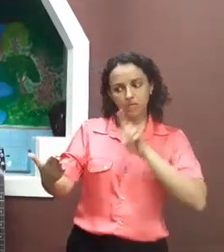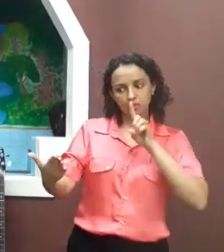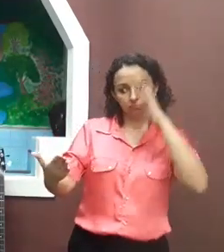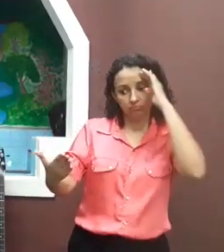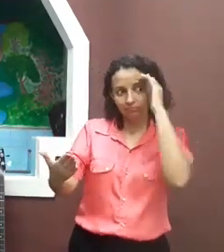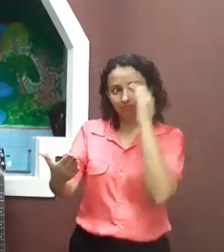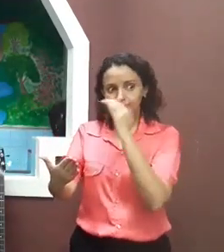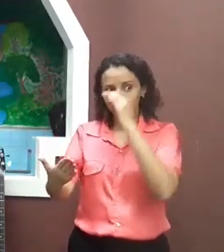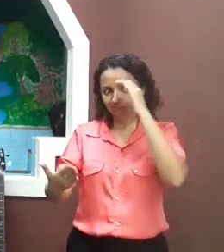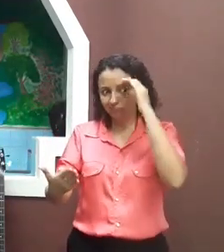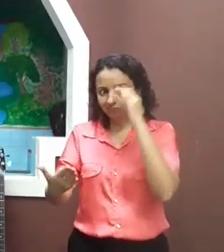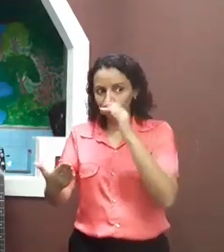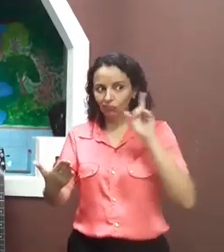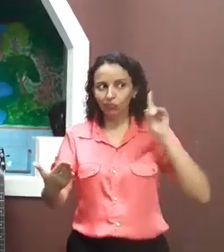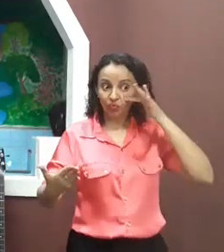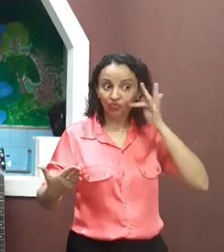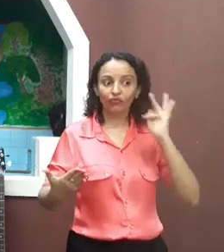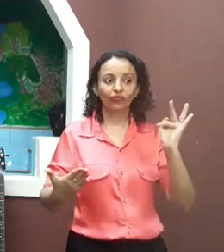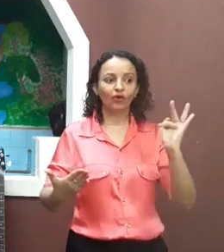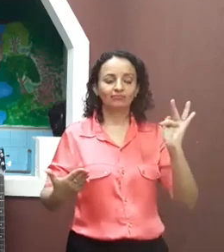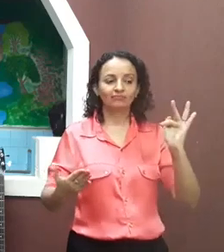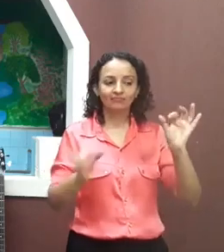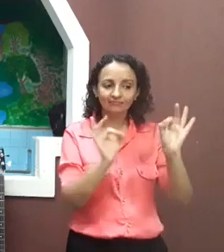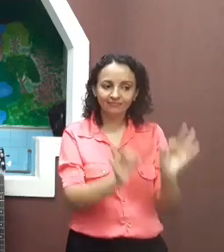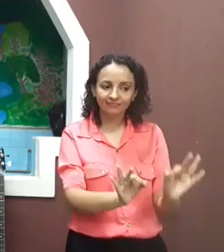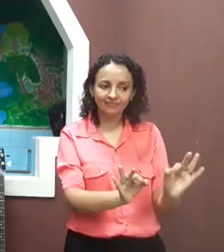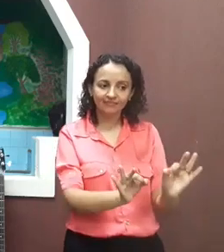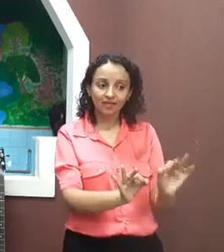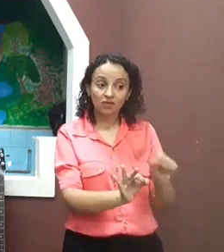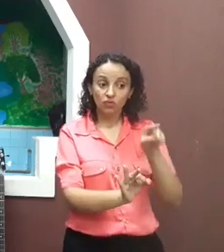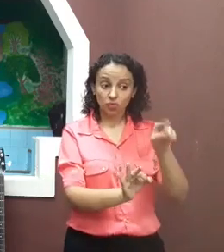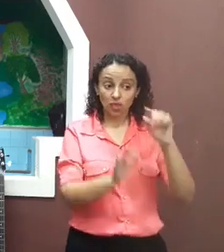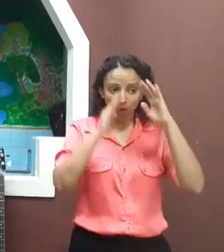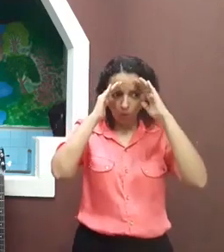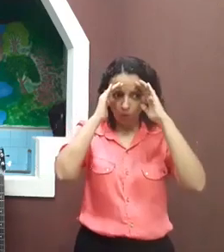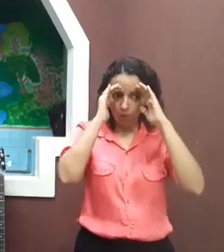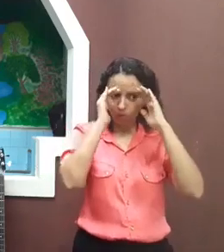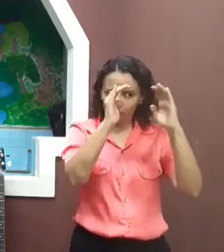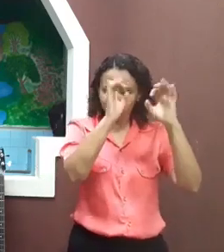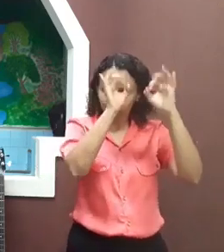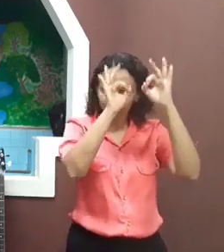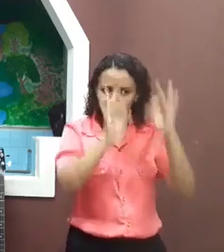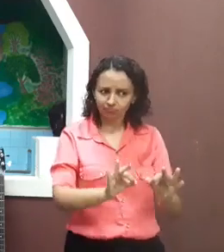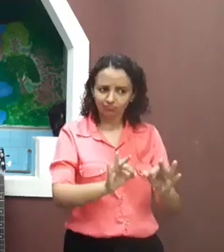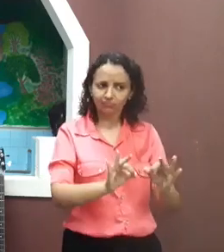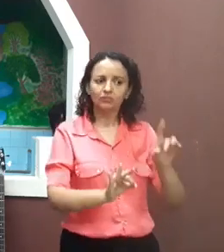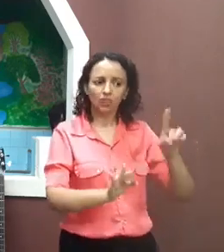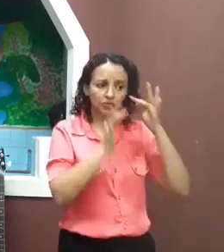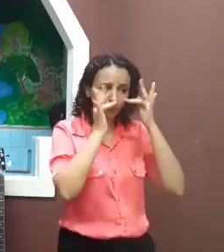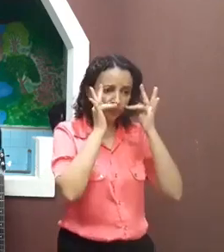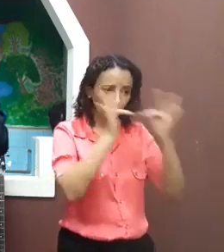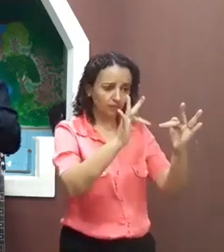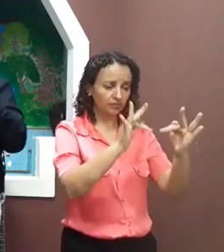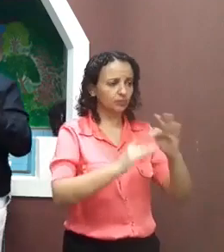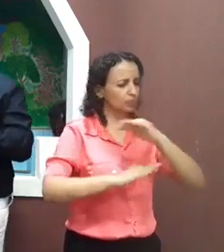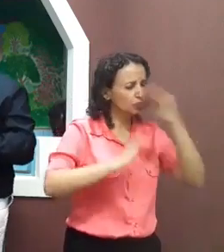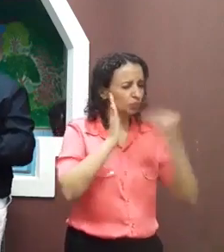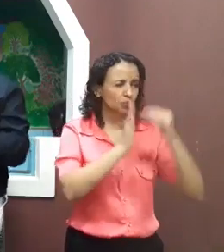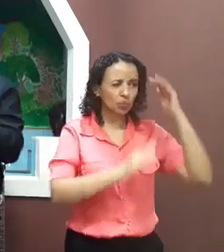com você se você está fora da palavra. Se você está dentro da palavra, Deus é fiel. E realmente todos os sonhos